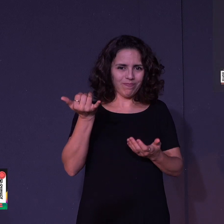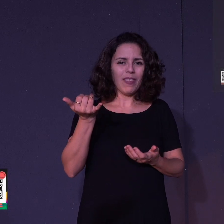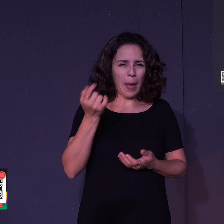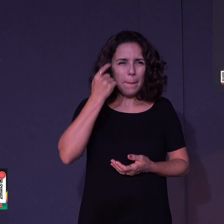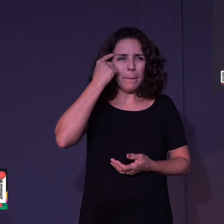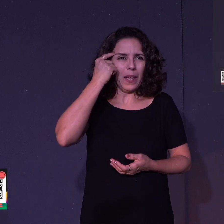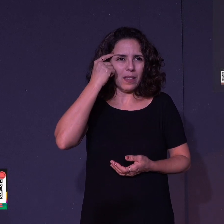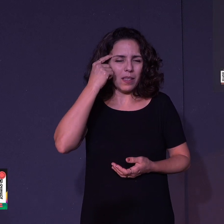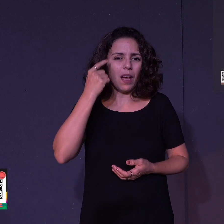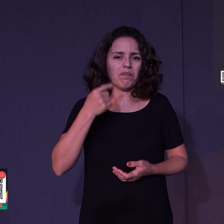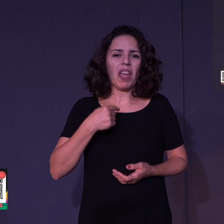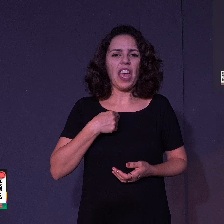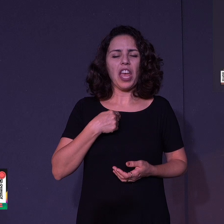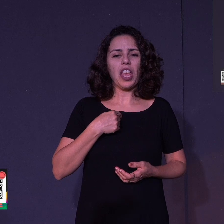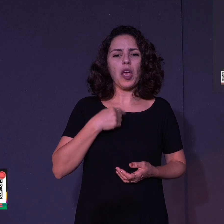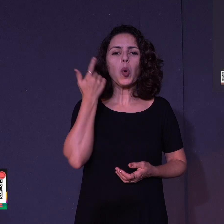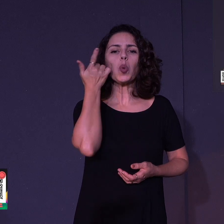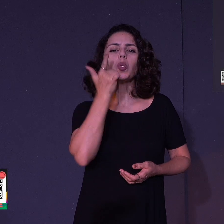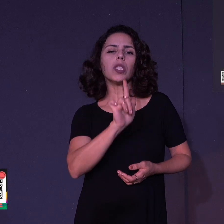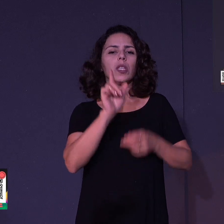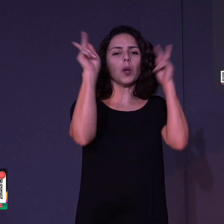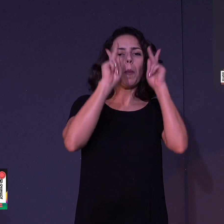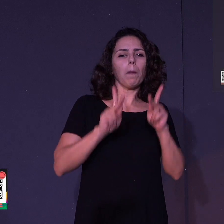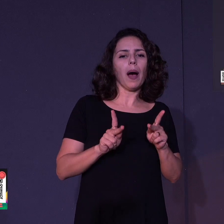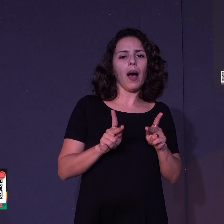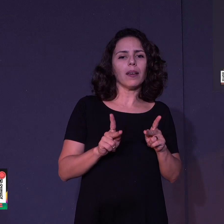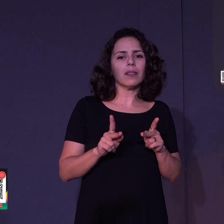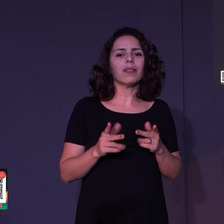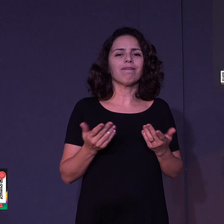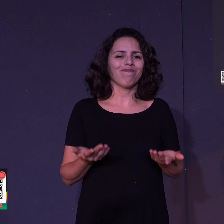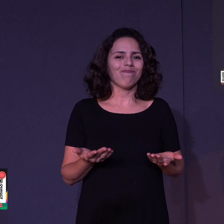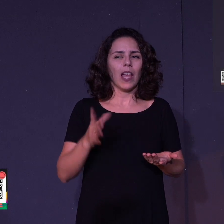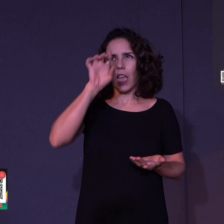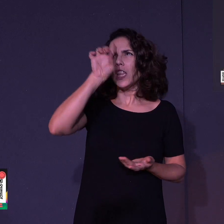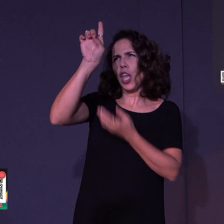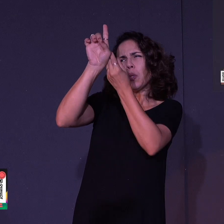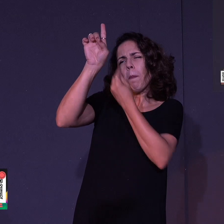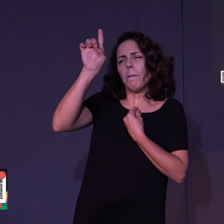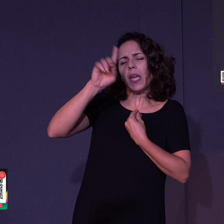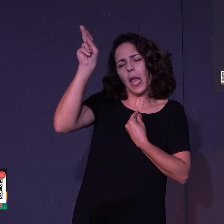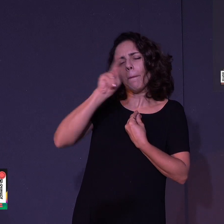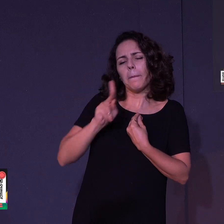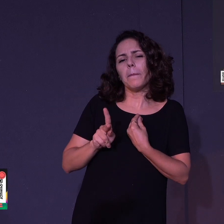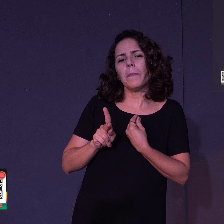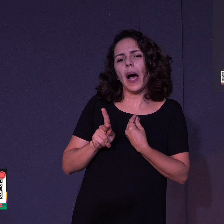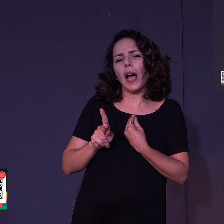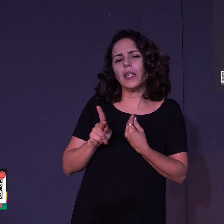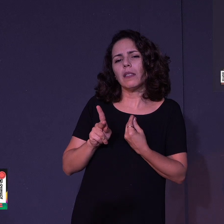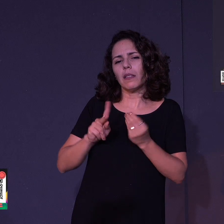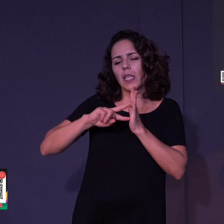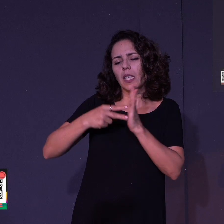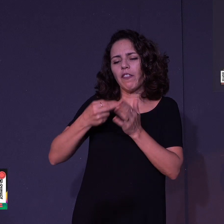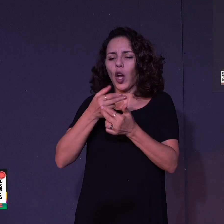pode preencher, e que Deus vai nos dar a paz com coisas, posições e pessoas. E a verdade é que nada disso vai preencher o nosso